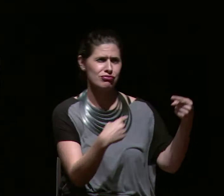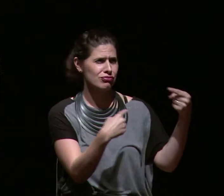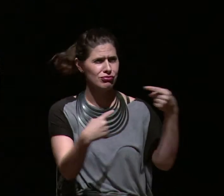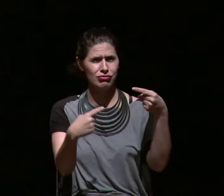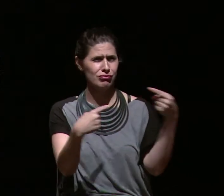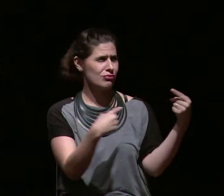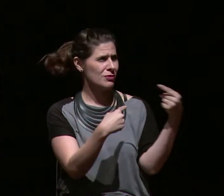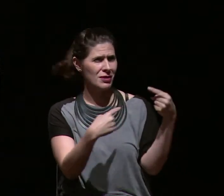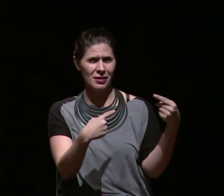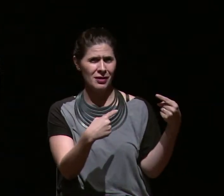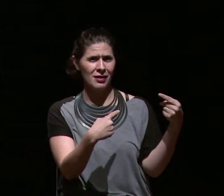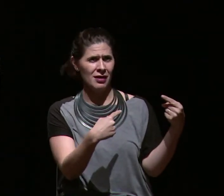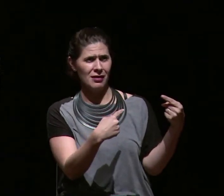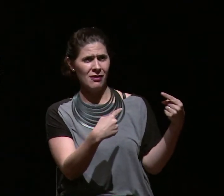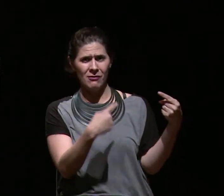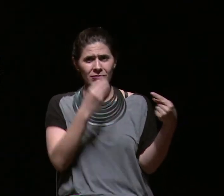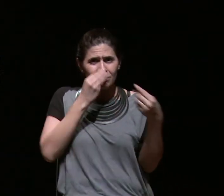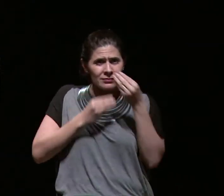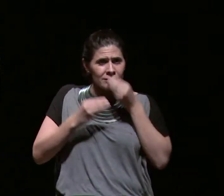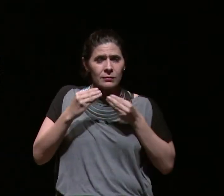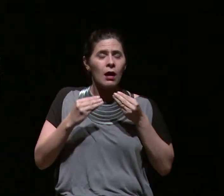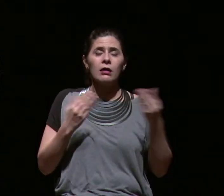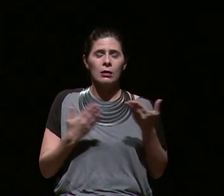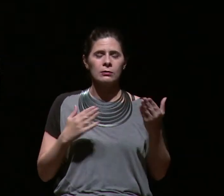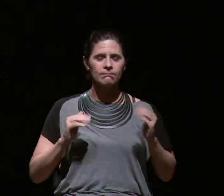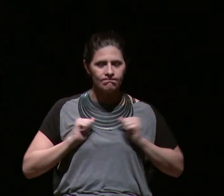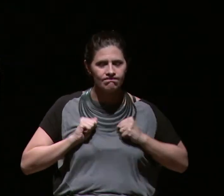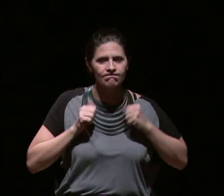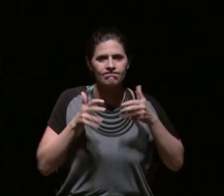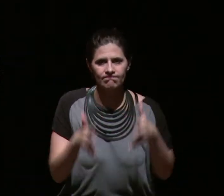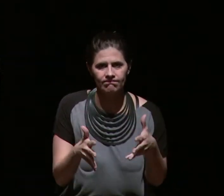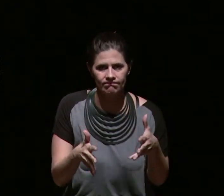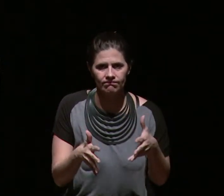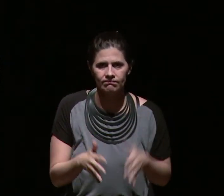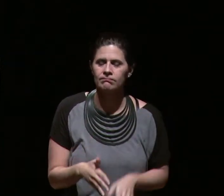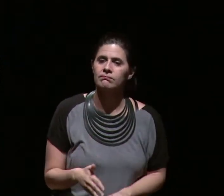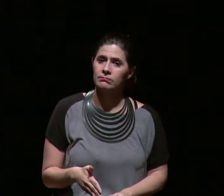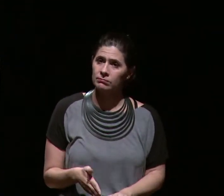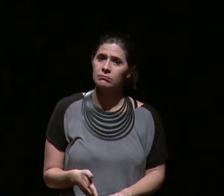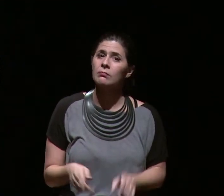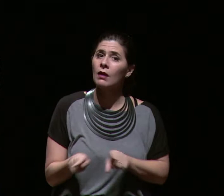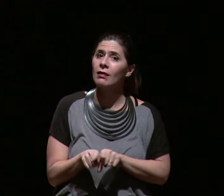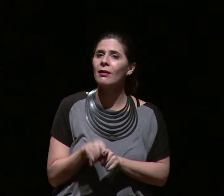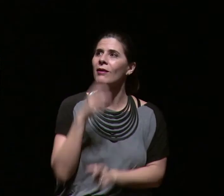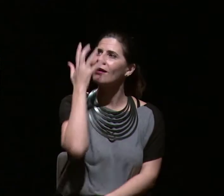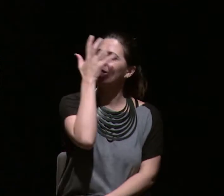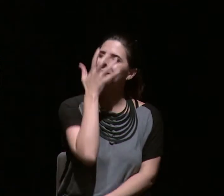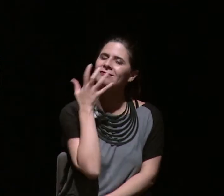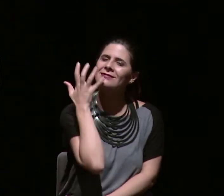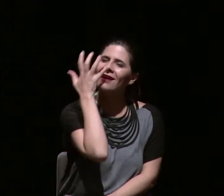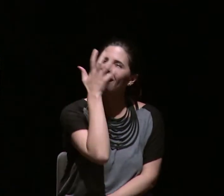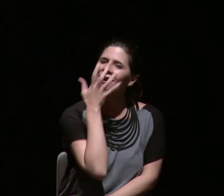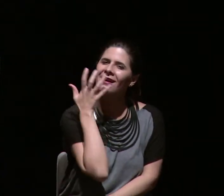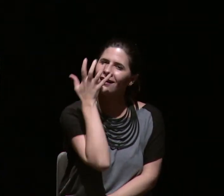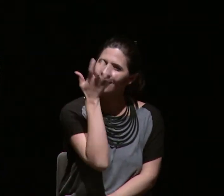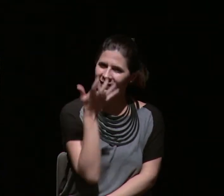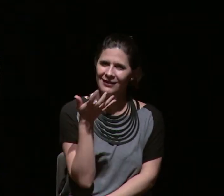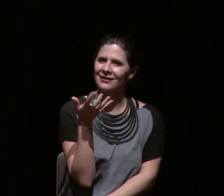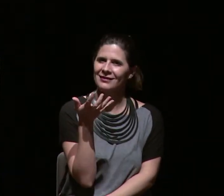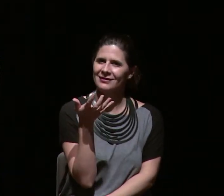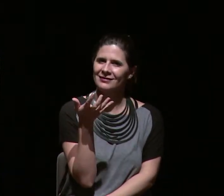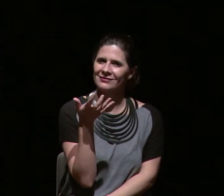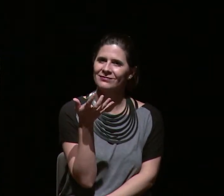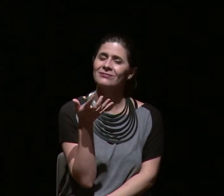legou. Mais um imperativo, se me permitem. Se encantem. Sabotem